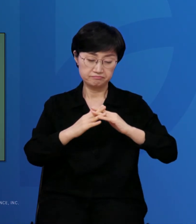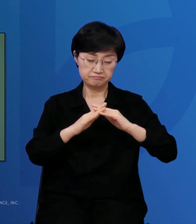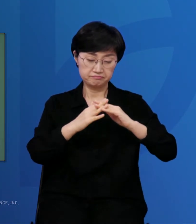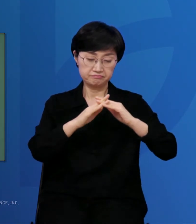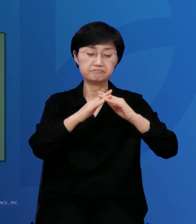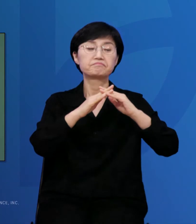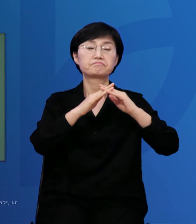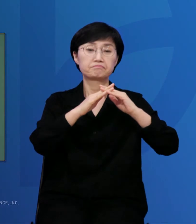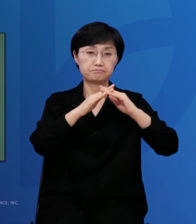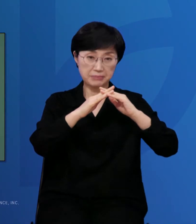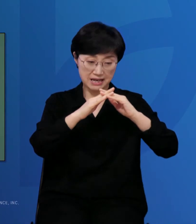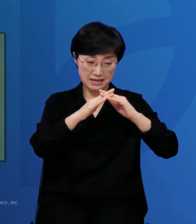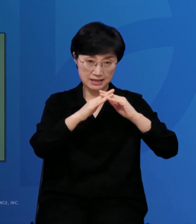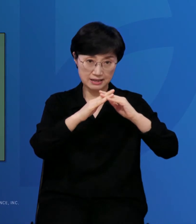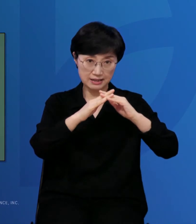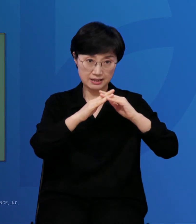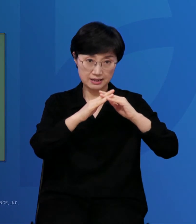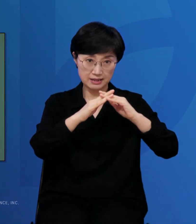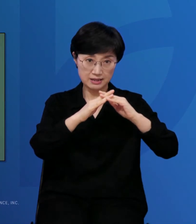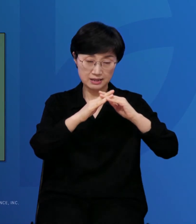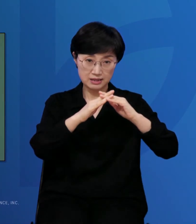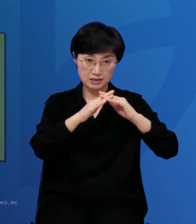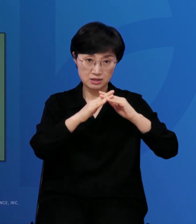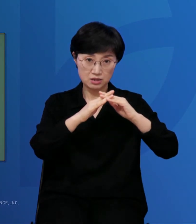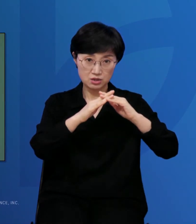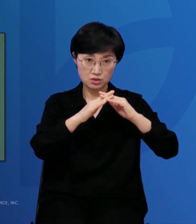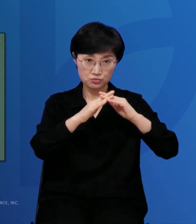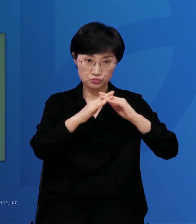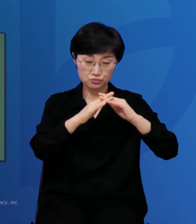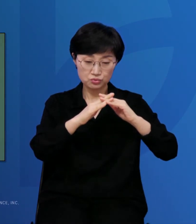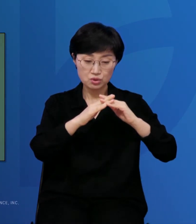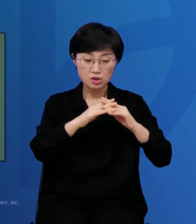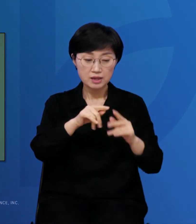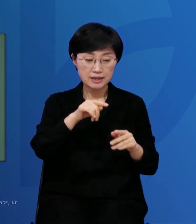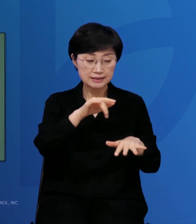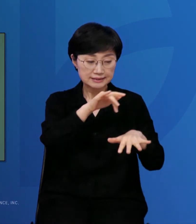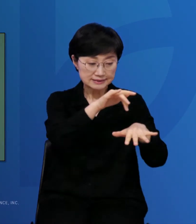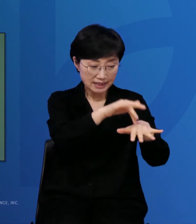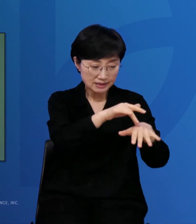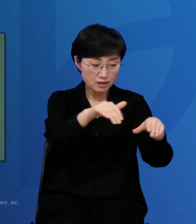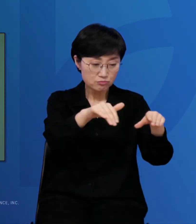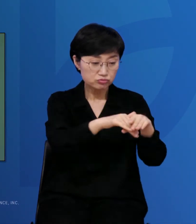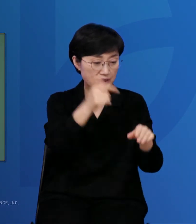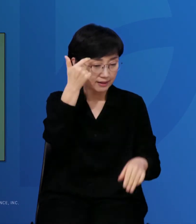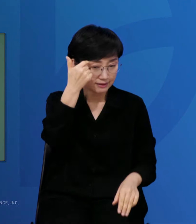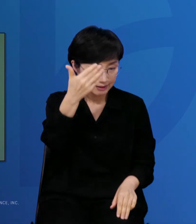흑암 문화냐 살리는 문화냐 둘 중 하나가 나오는 겁니다.